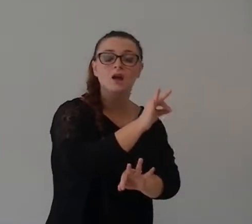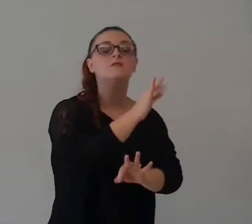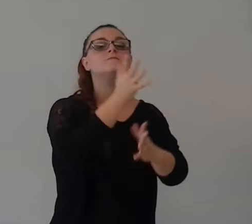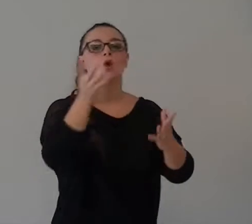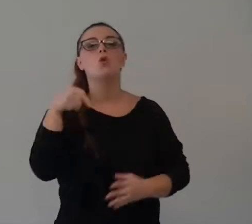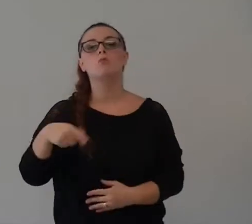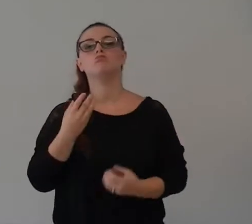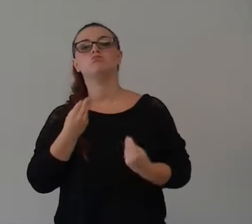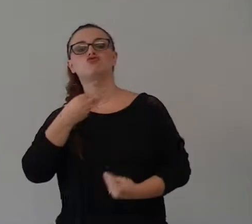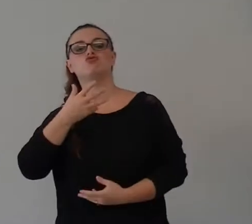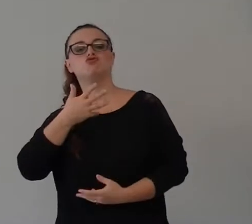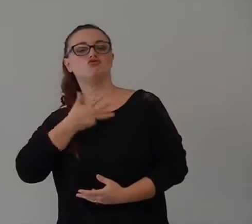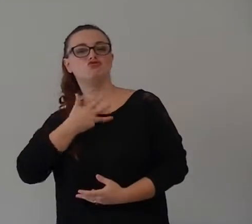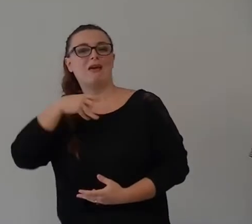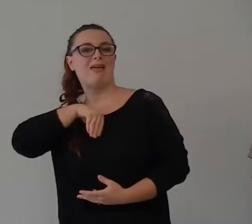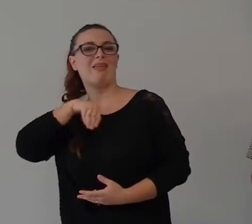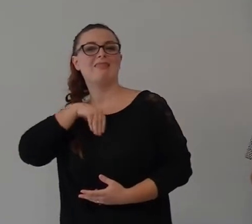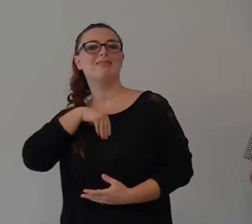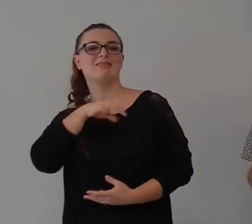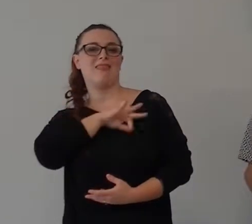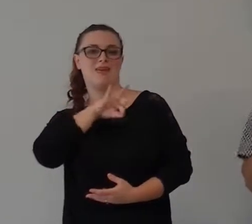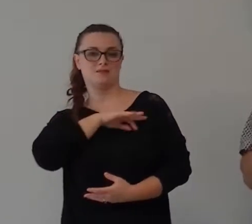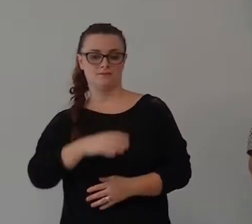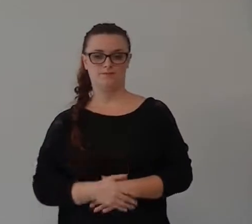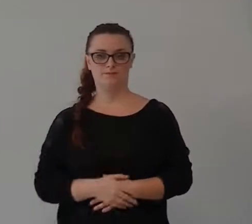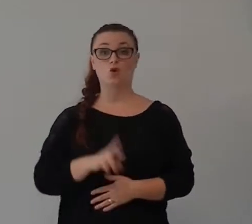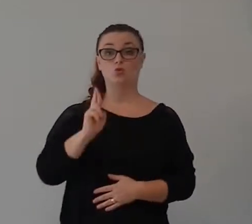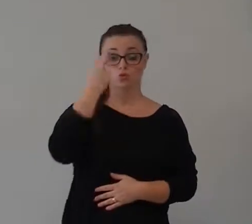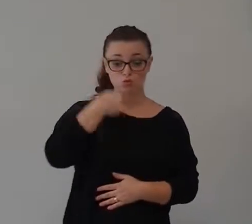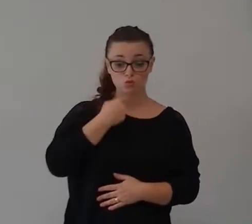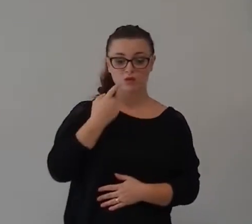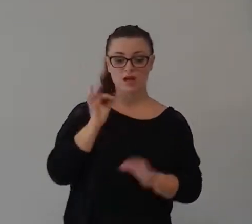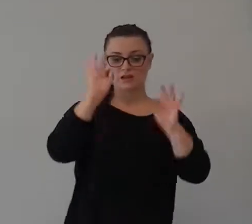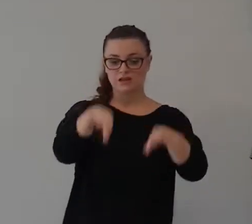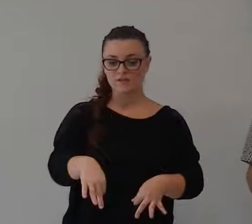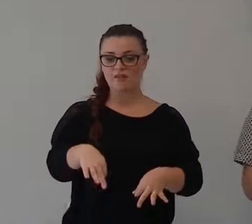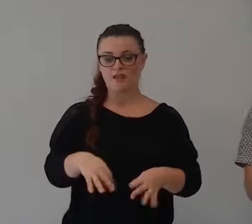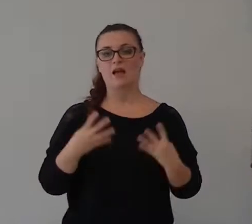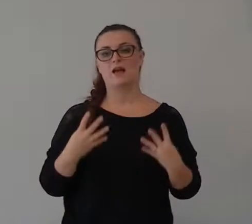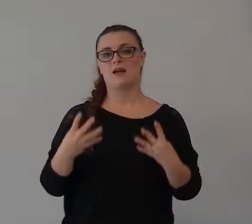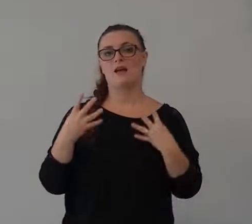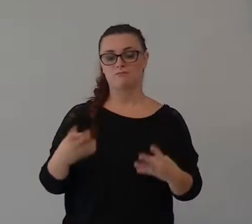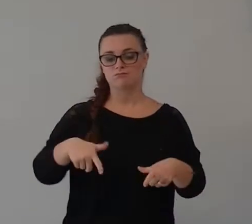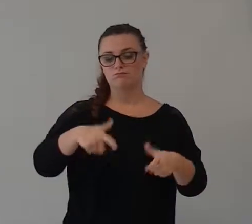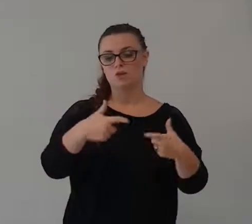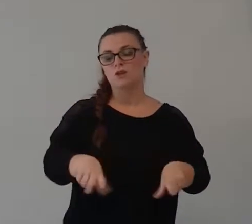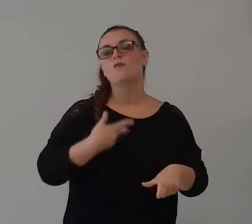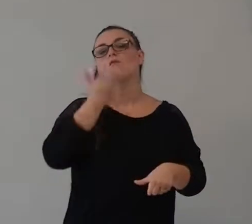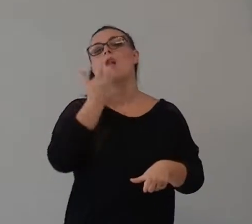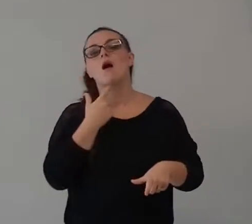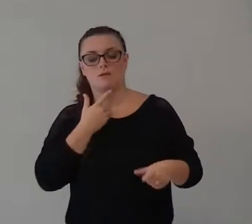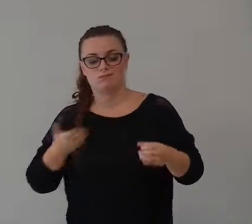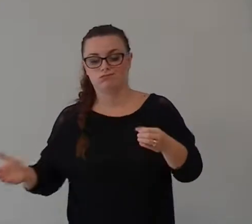vedova. Ora, Ruth era in campo per spigolare. Che cosa significava spigolare? Questa era una cosa che c'era